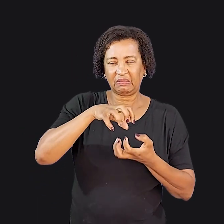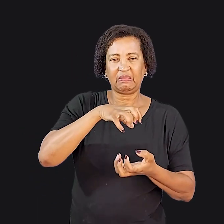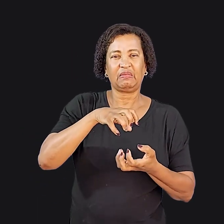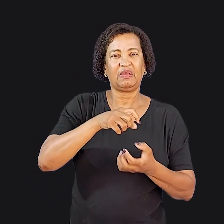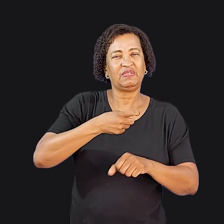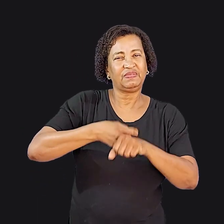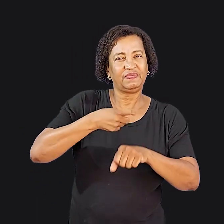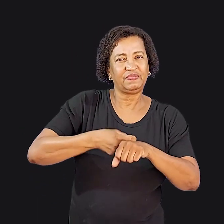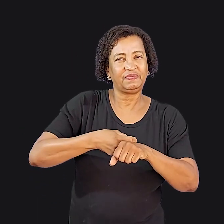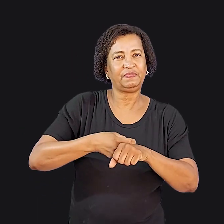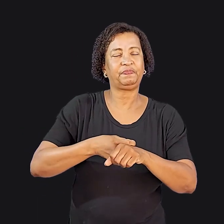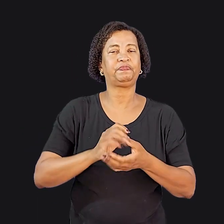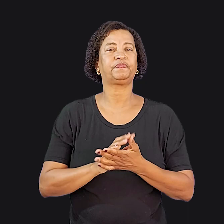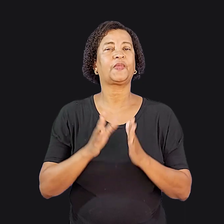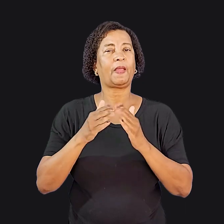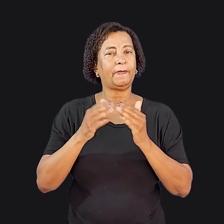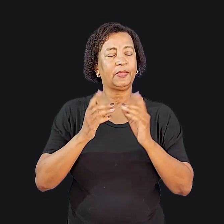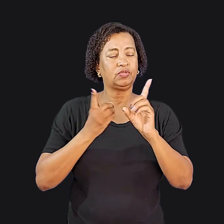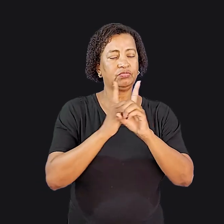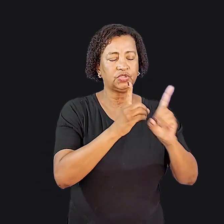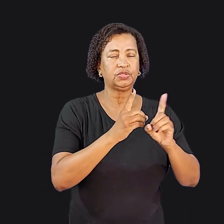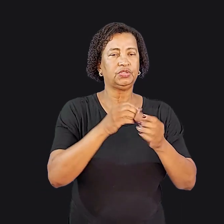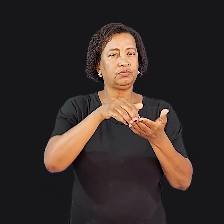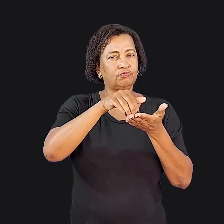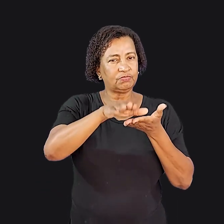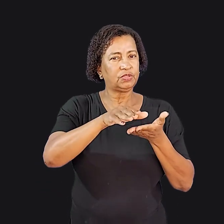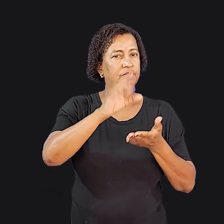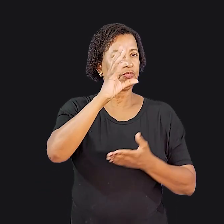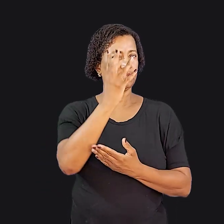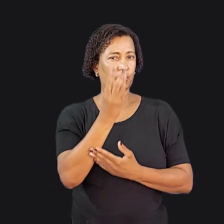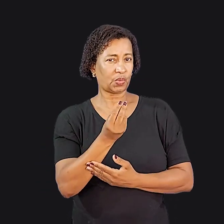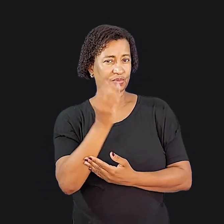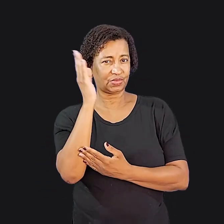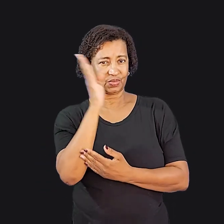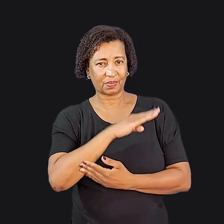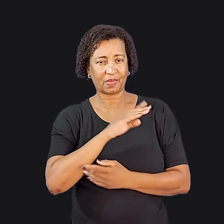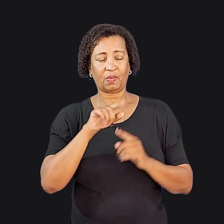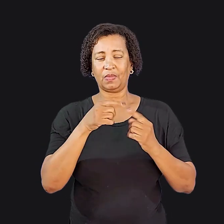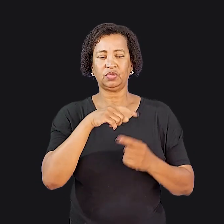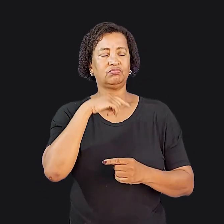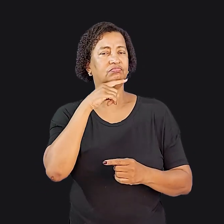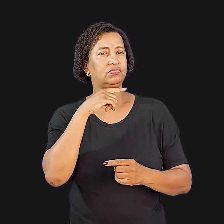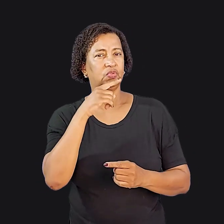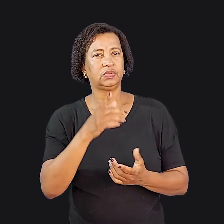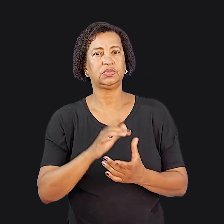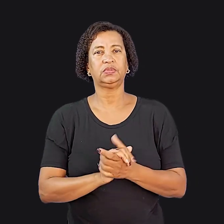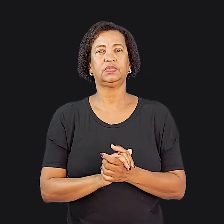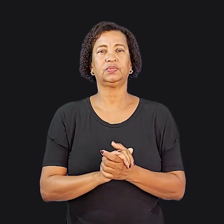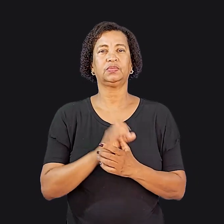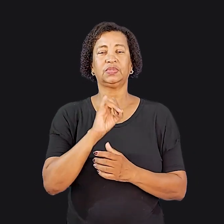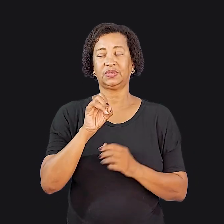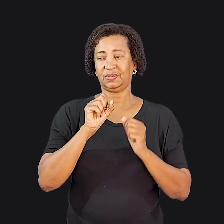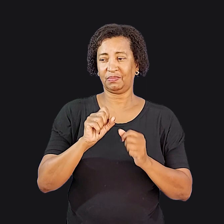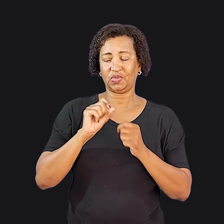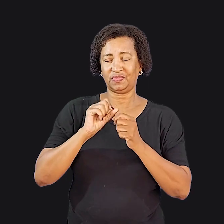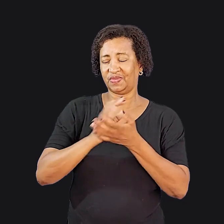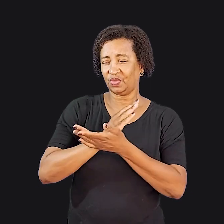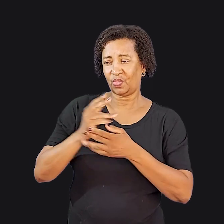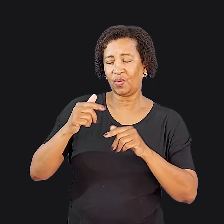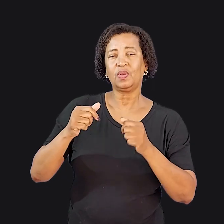rígido. Pedi aos teus discípulos que expulsassem o espírito, mas eles não conseguiram. Se podes fazer alguma coisa, tem